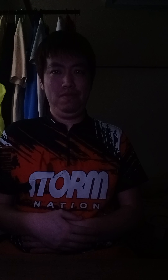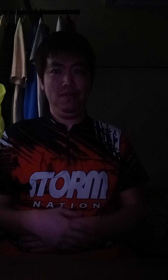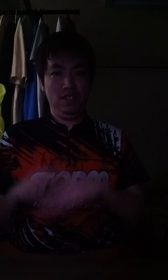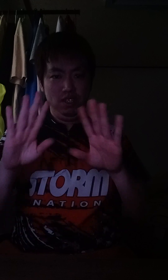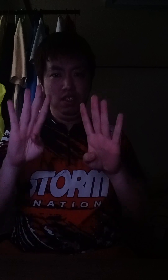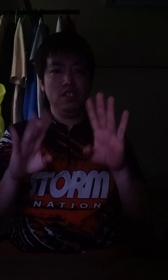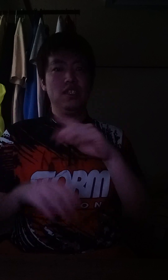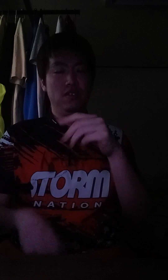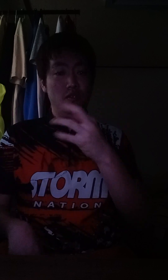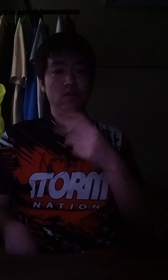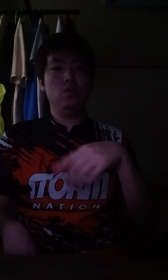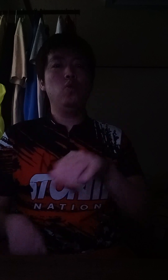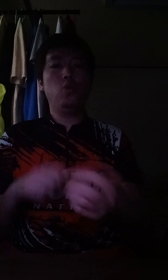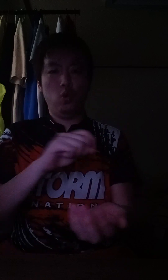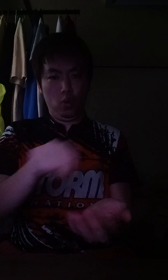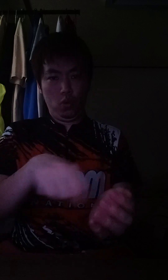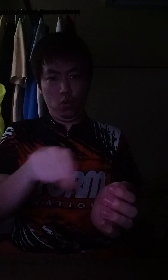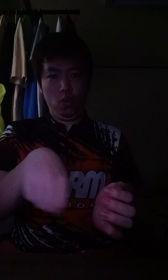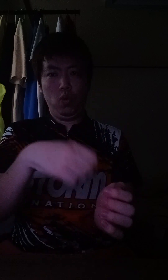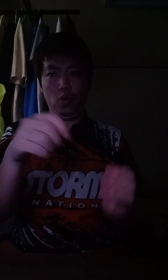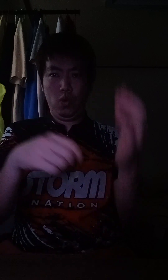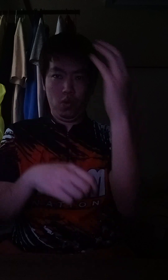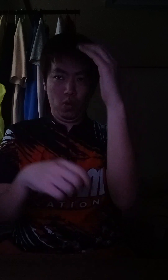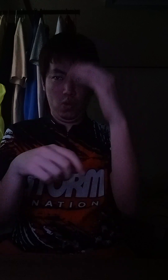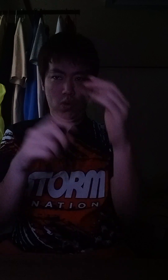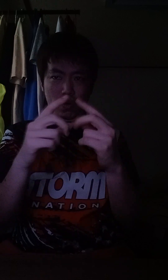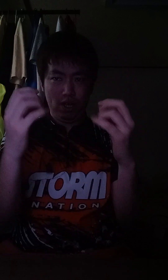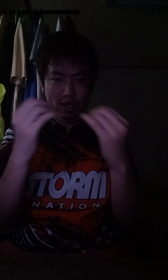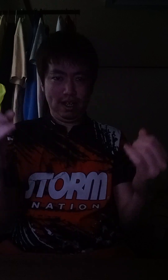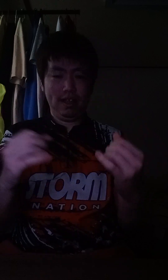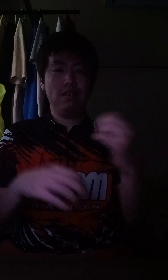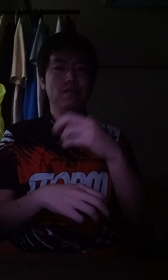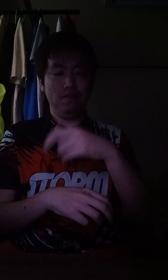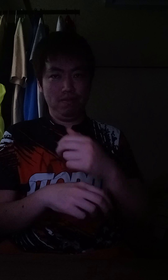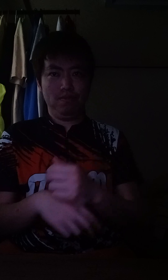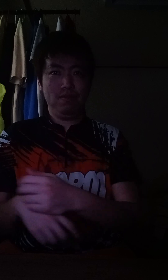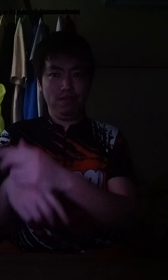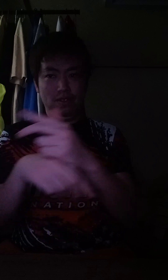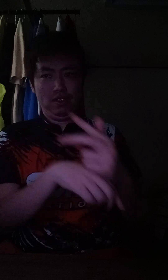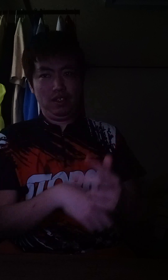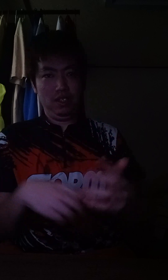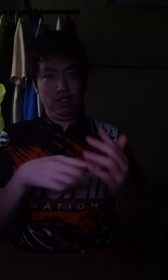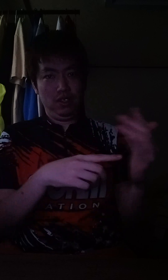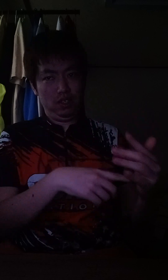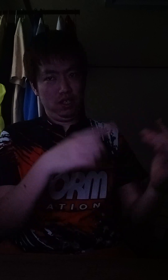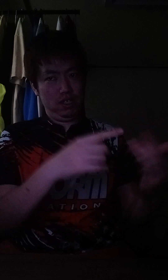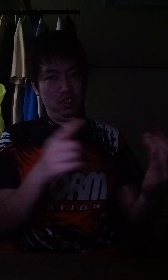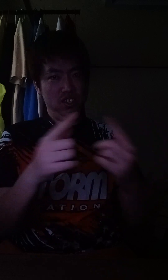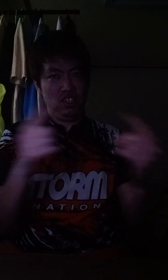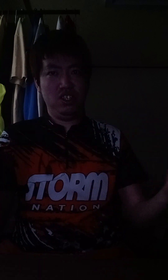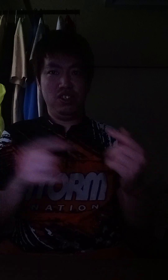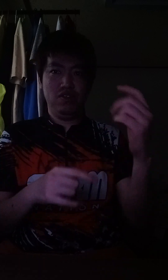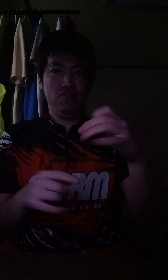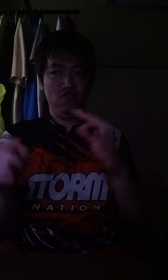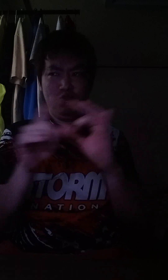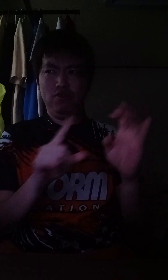14살 승현이의 꿈은 요리사입니다. 그동안 집과 병원만 오가던 생활 속에서 승현이는 꿈을 꿀 수가